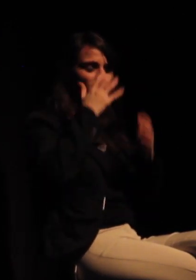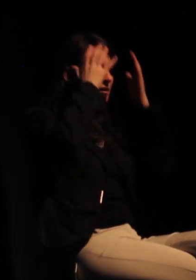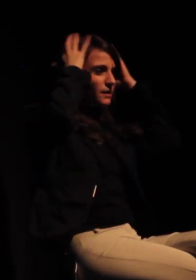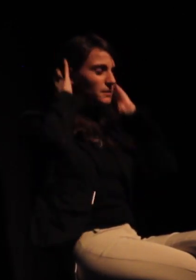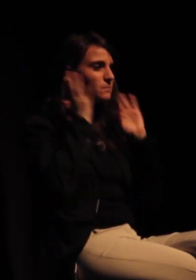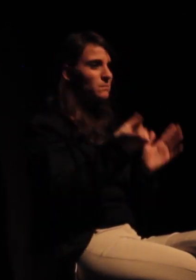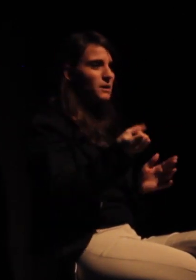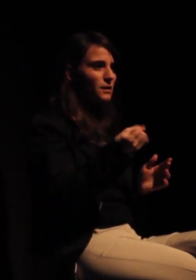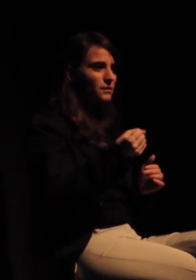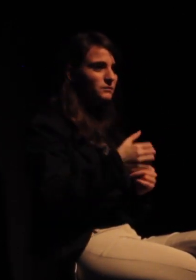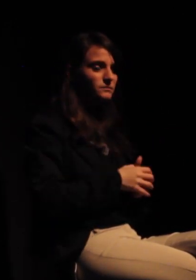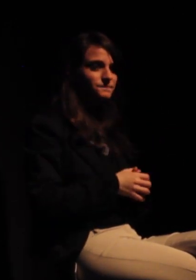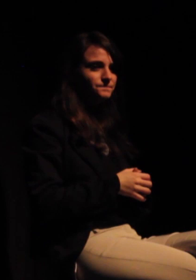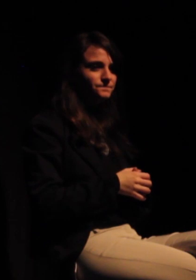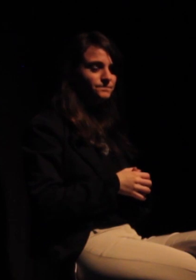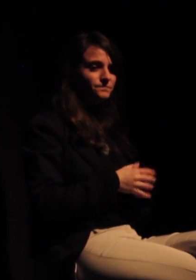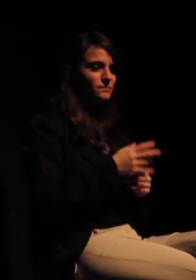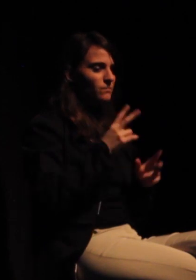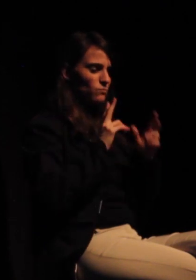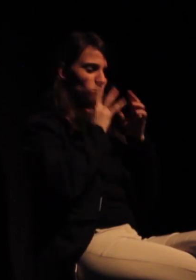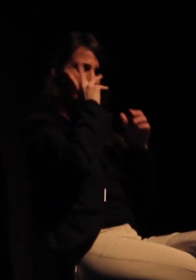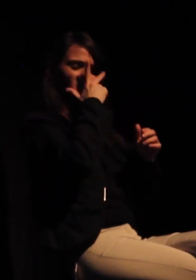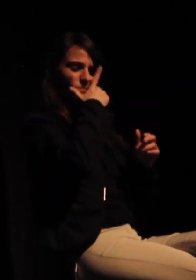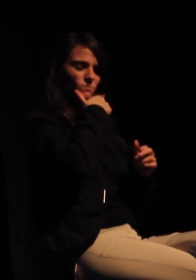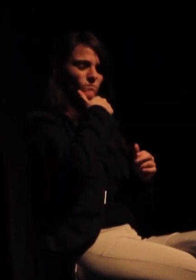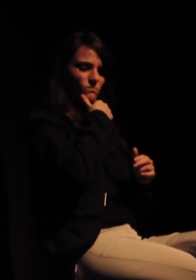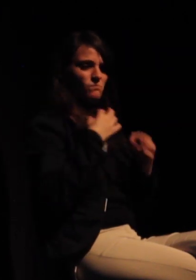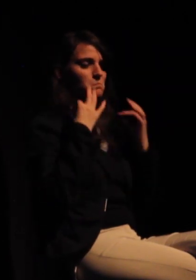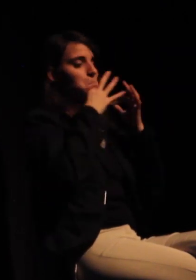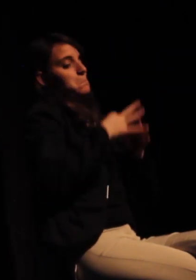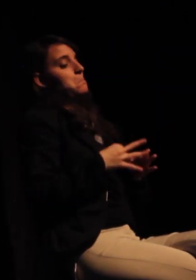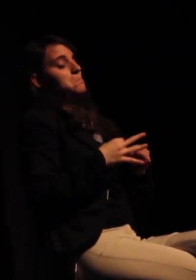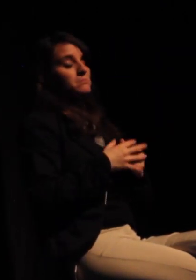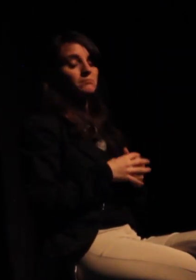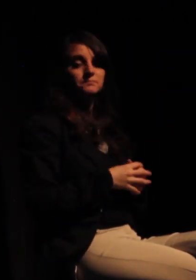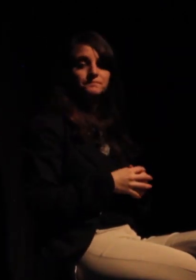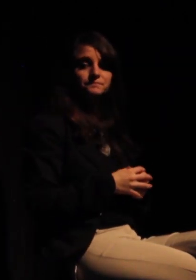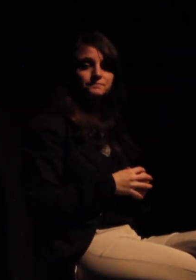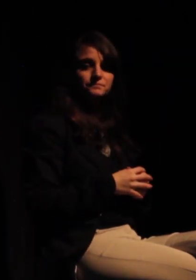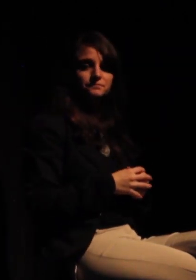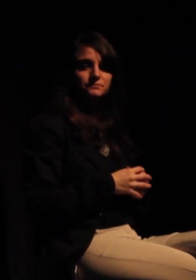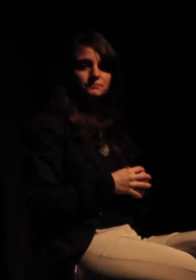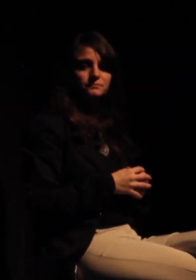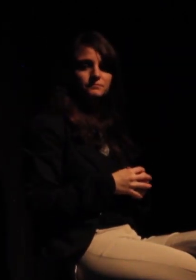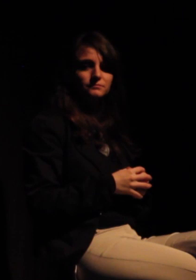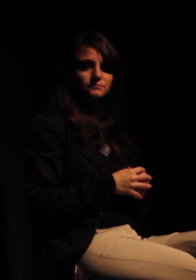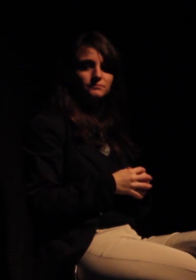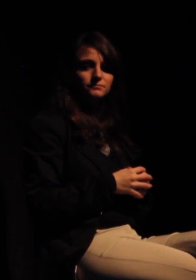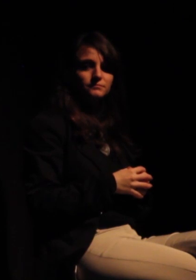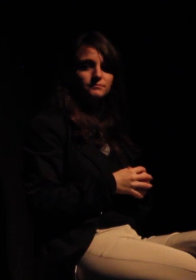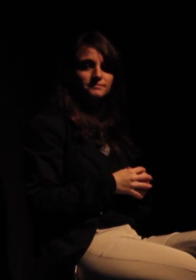platinado, muito bem cuidada, um tailleur Chanel. Eu sei porque eu trabalhei na